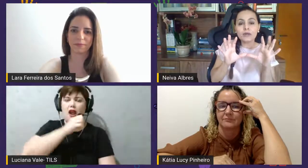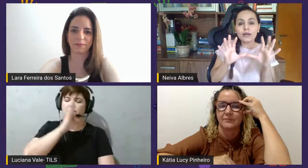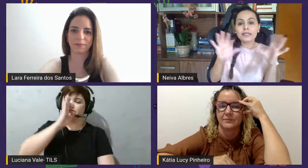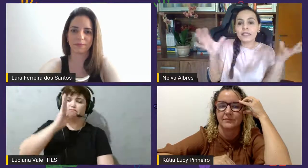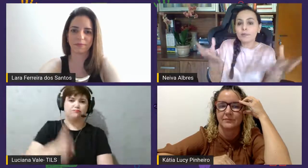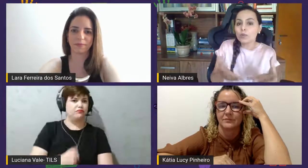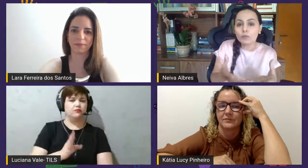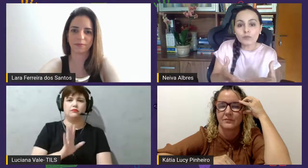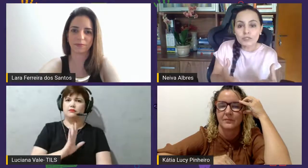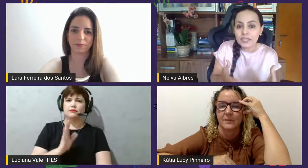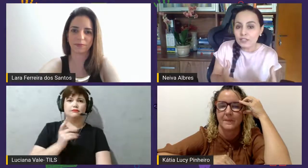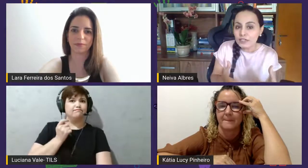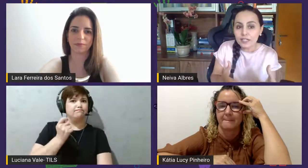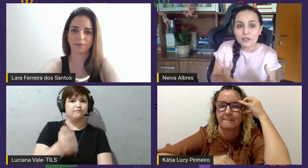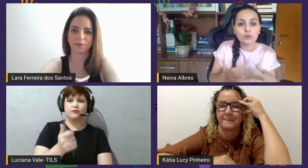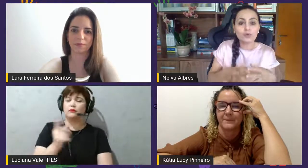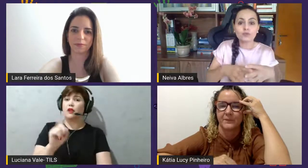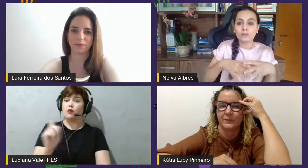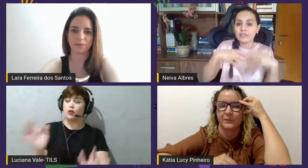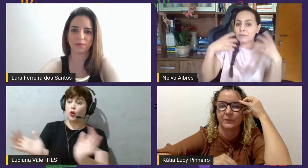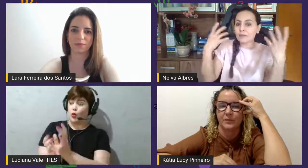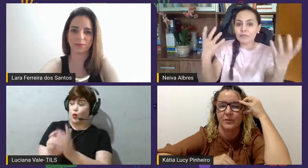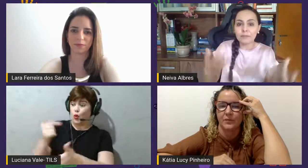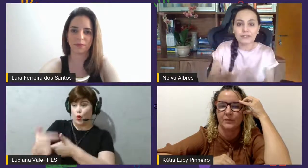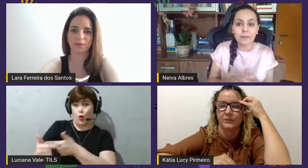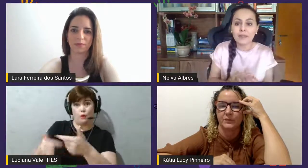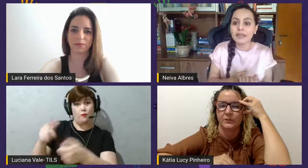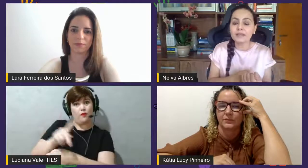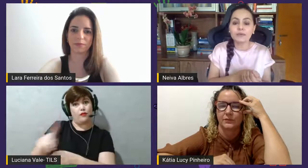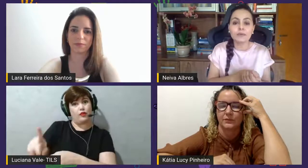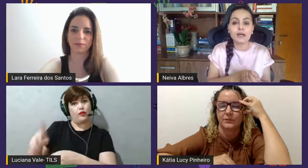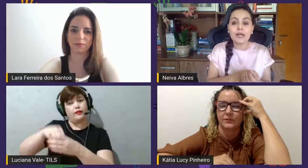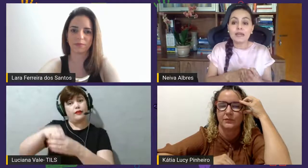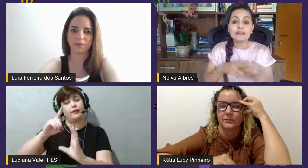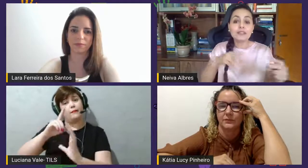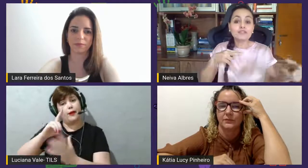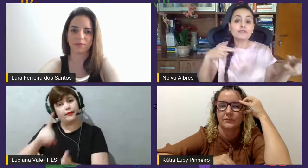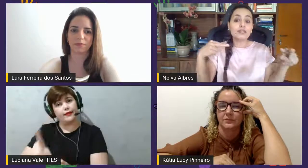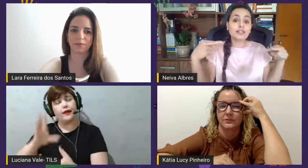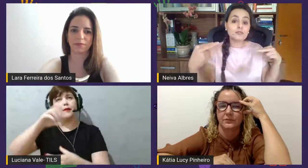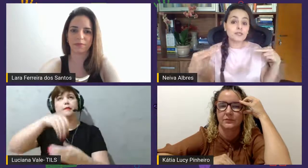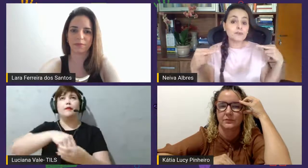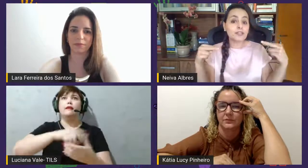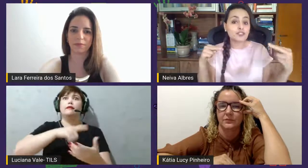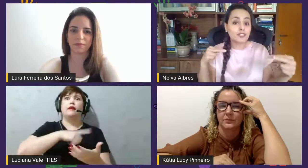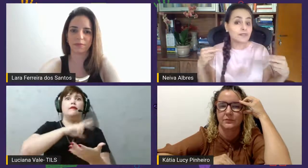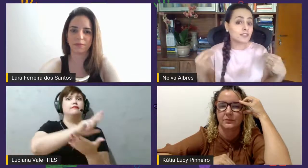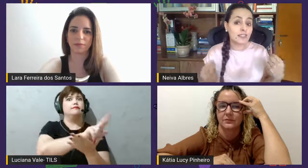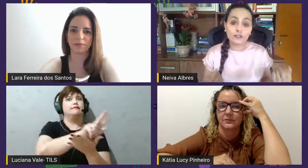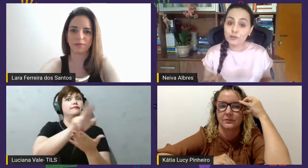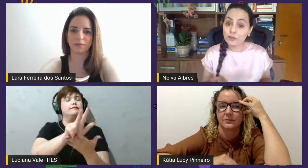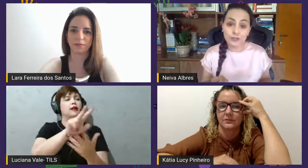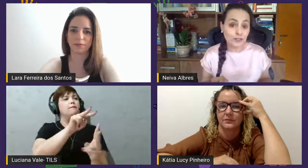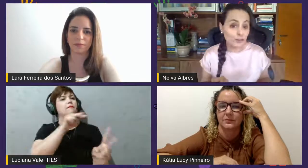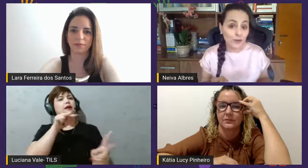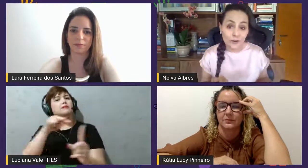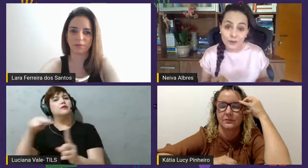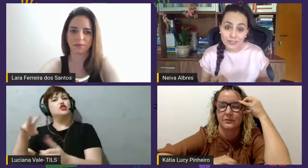tem a equipe, o corpo docente daquele curso, passa pelo departamento, tem diferentes perspectivas